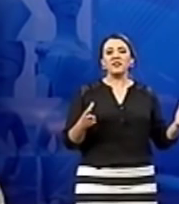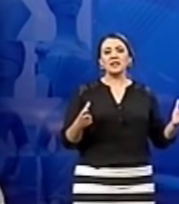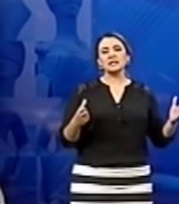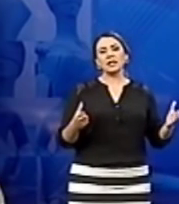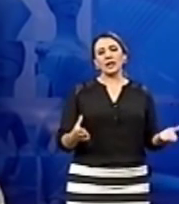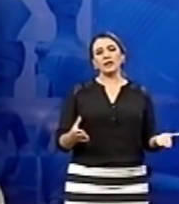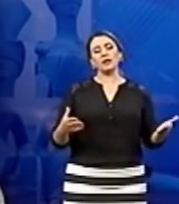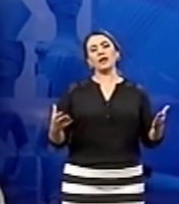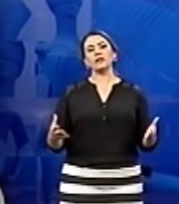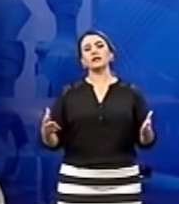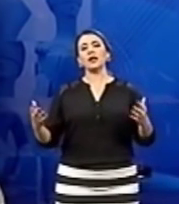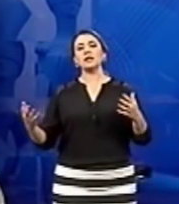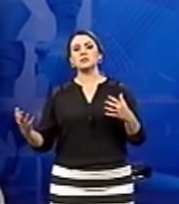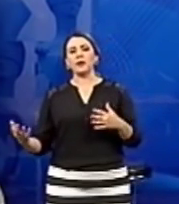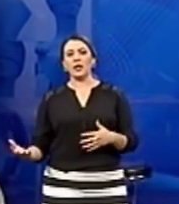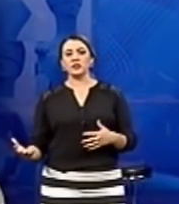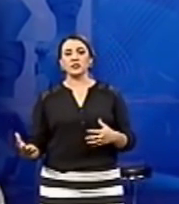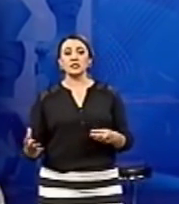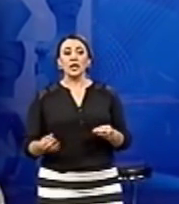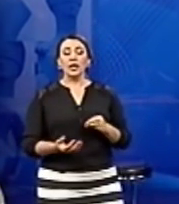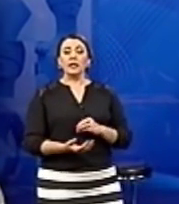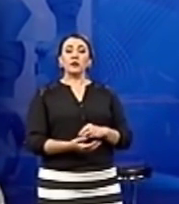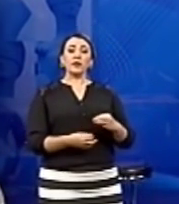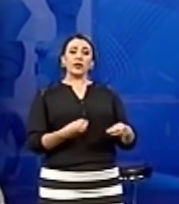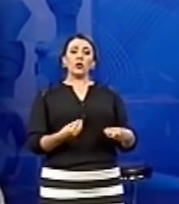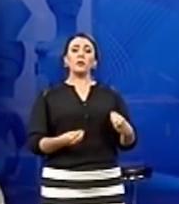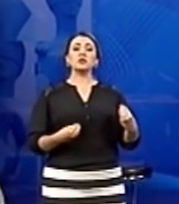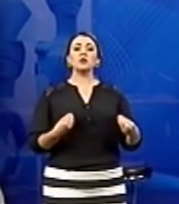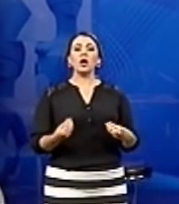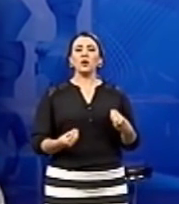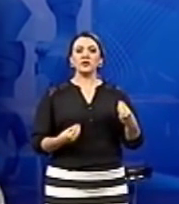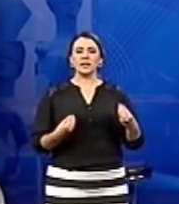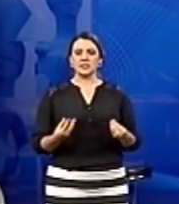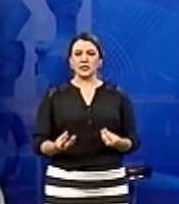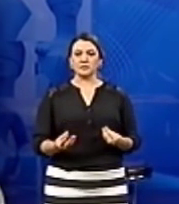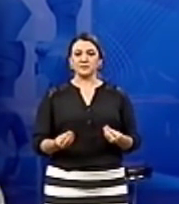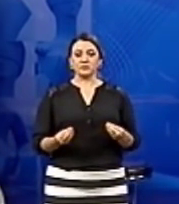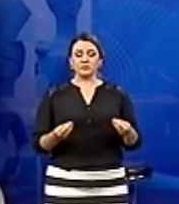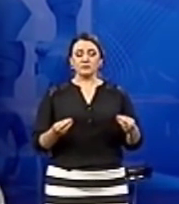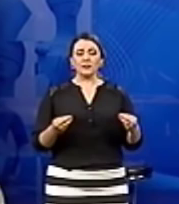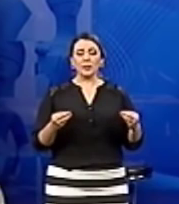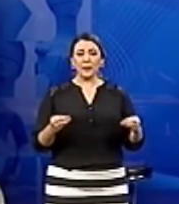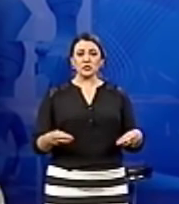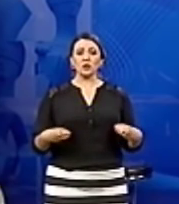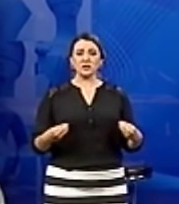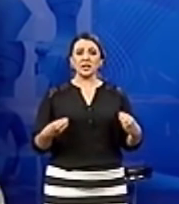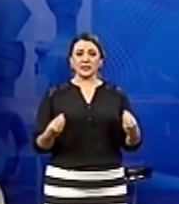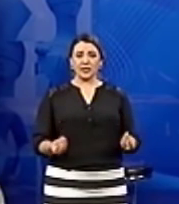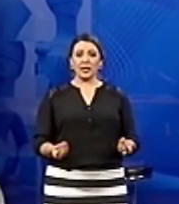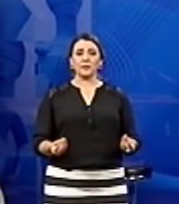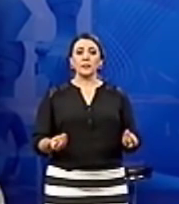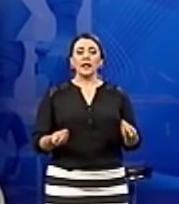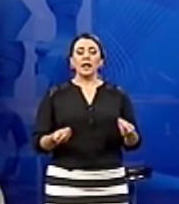faz lei entre as partes. Então, o que que começou a acontecer? Passou-se a ter